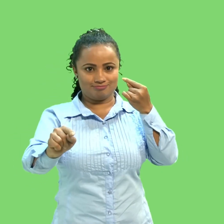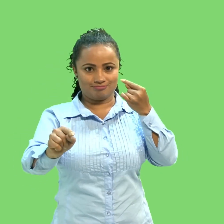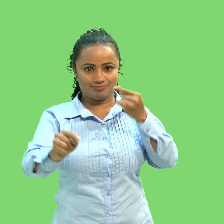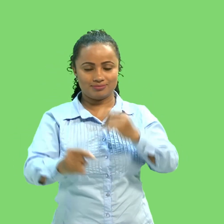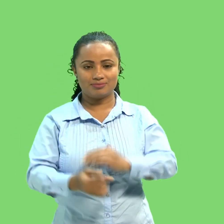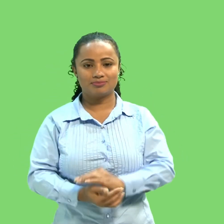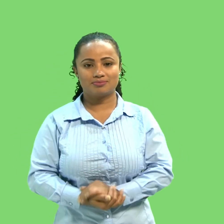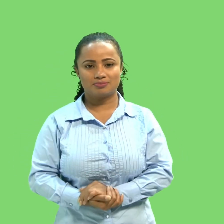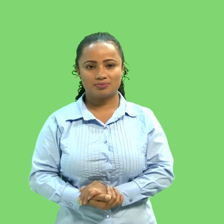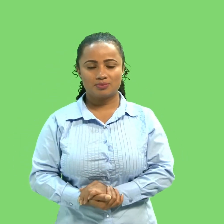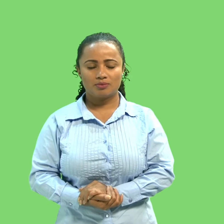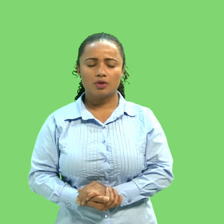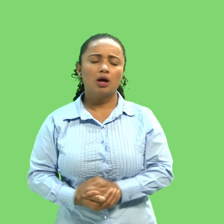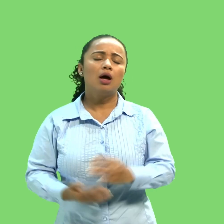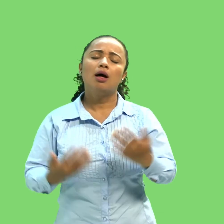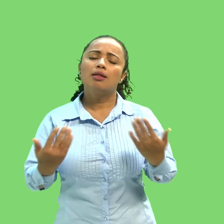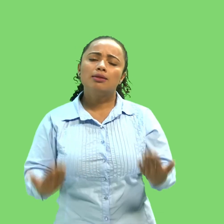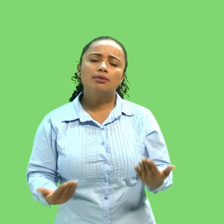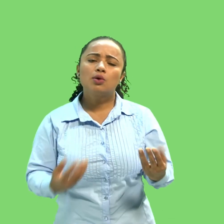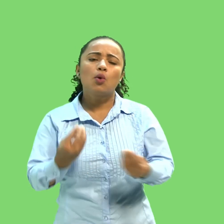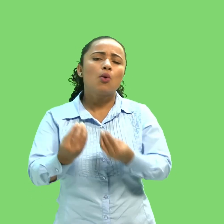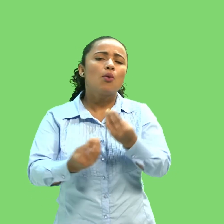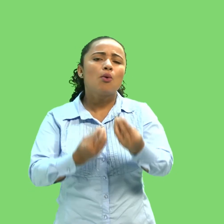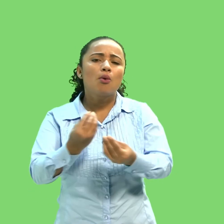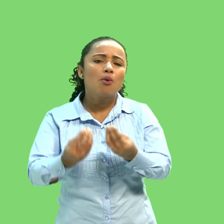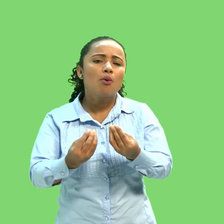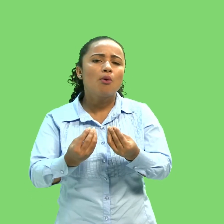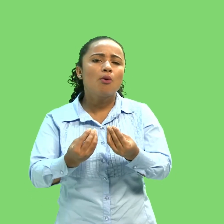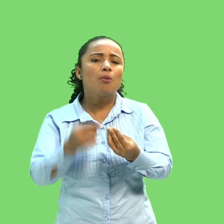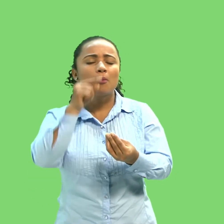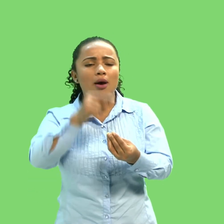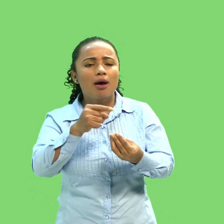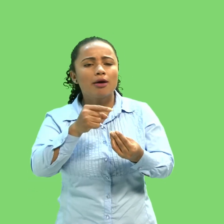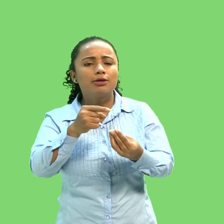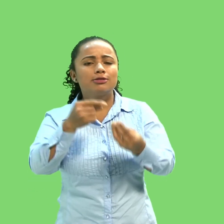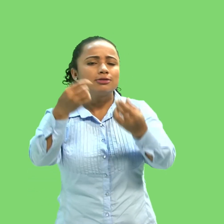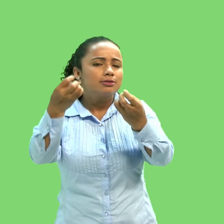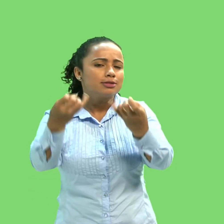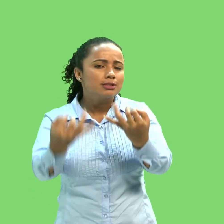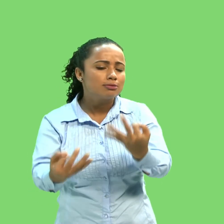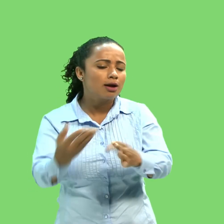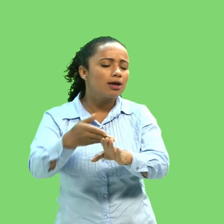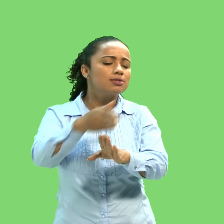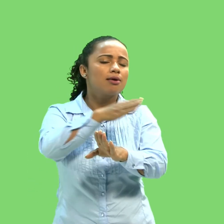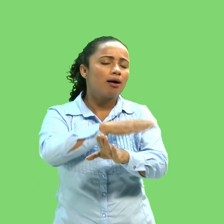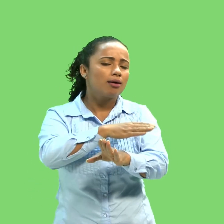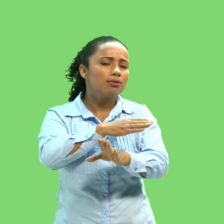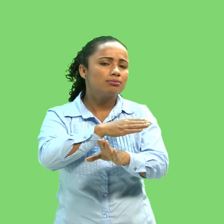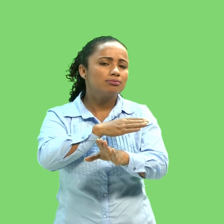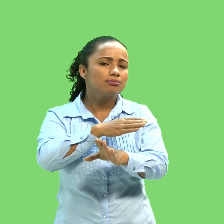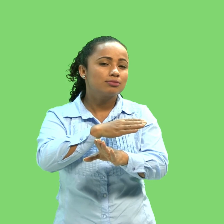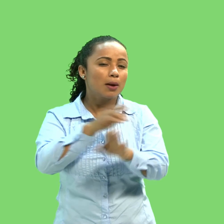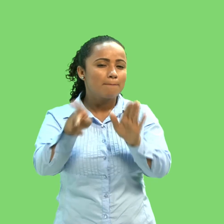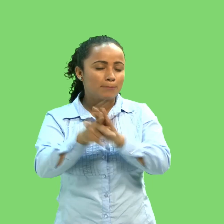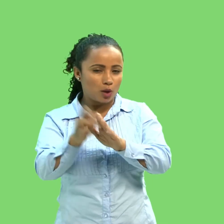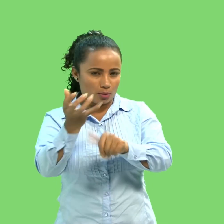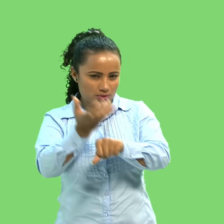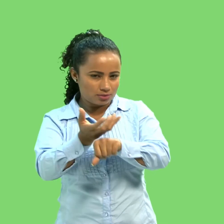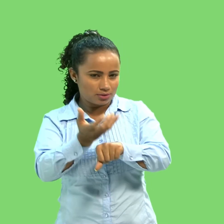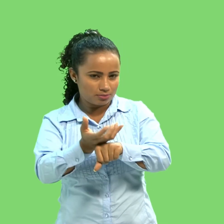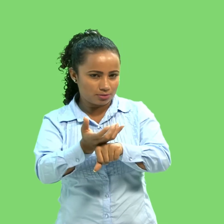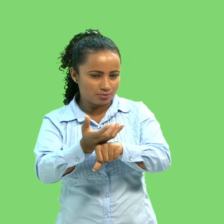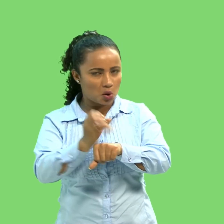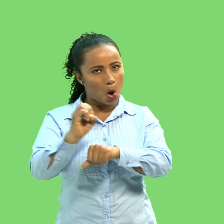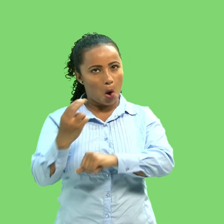Que implicações têm, afinal, essas considerações mencionadas anteriormente sobre a disciplina ou